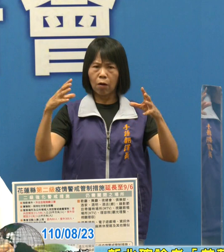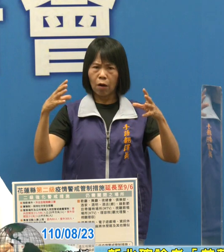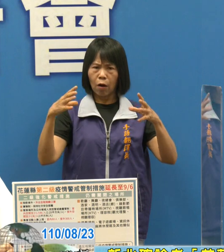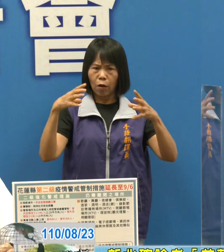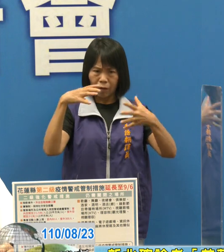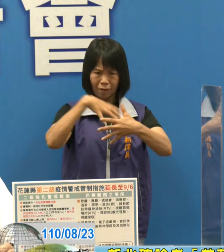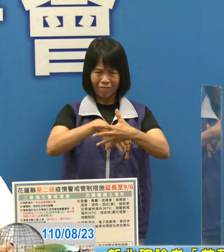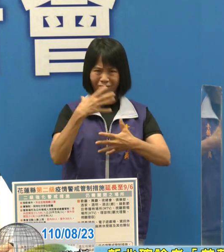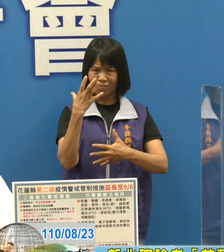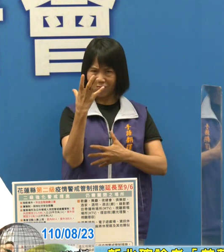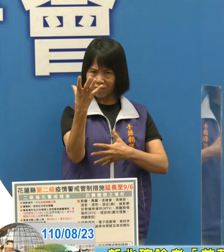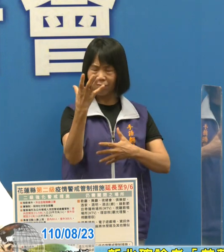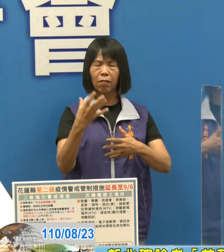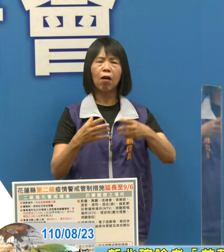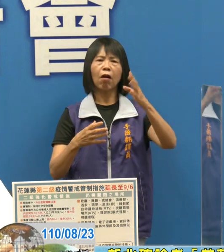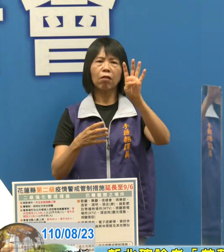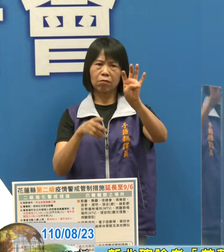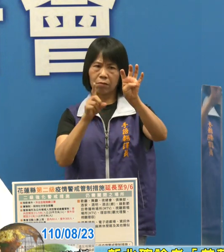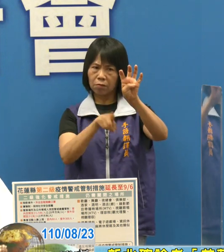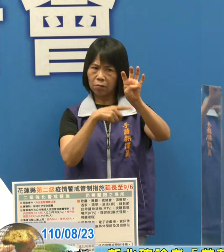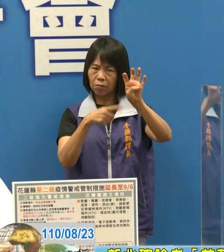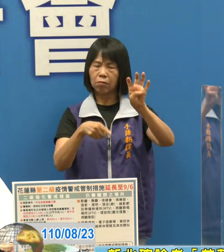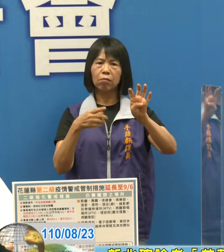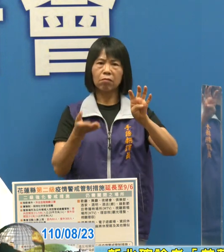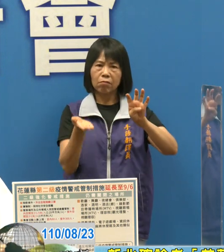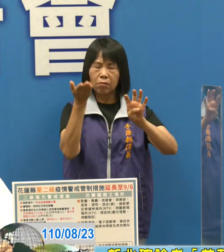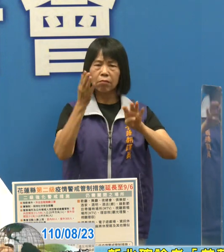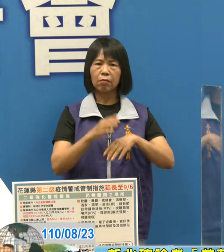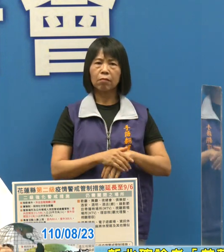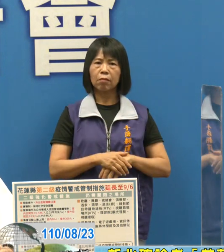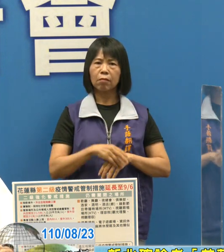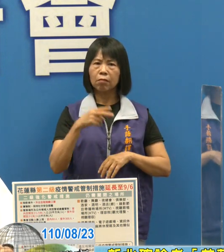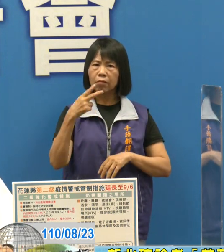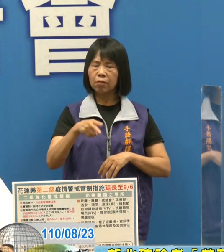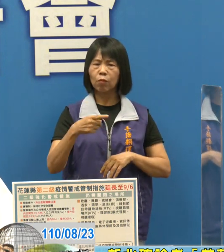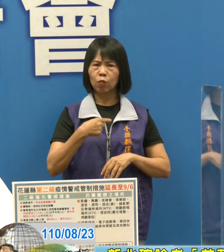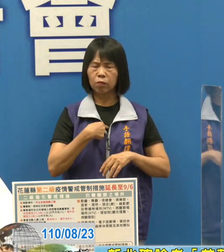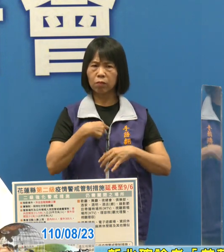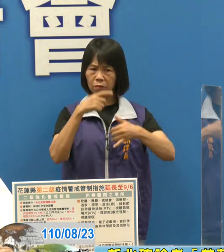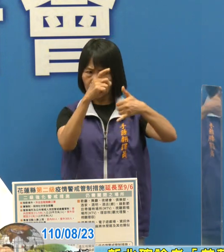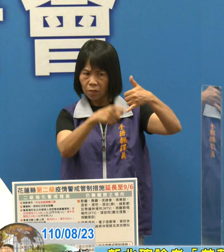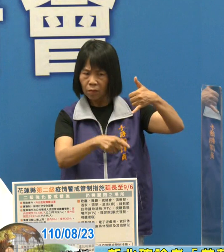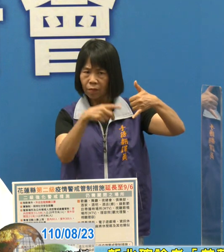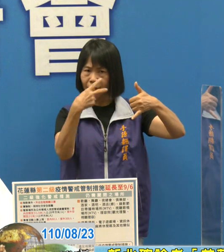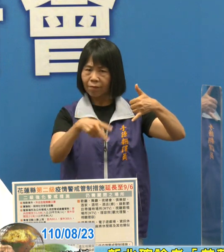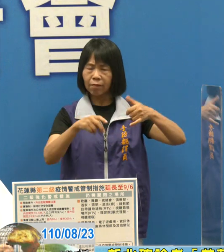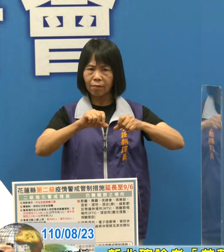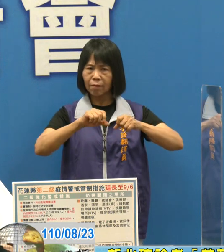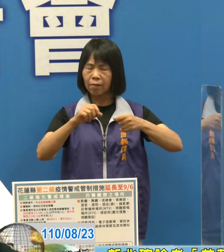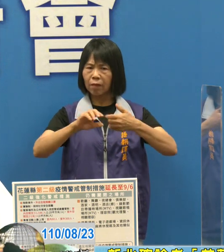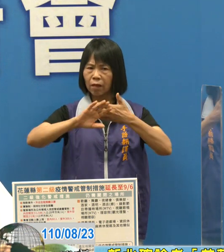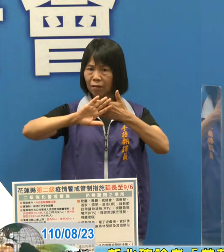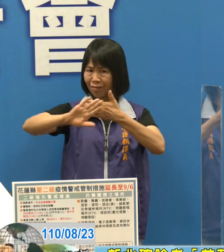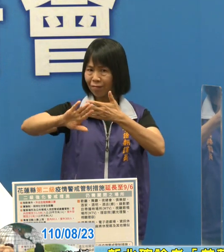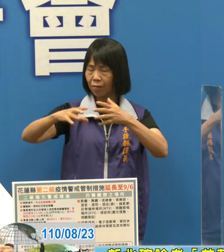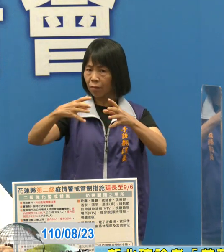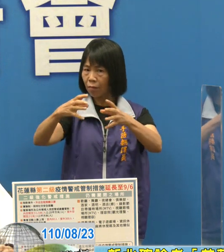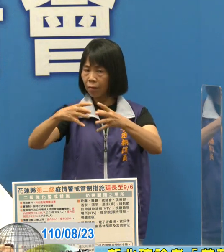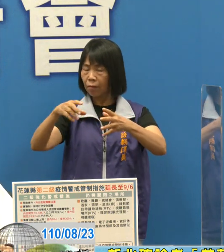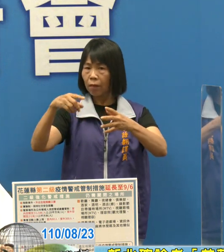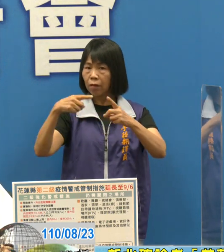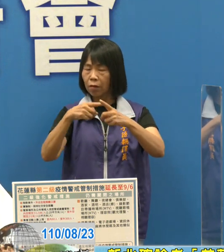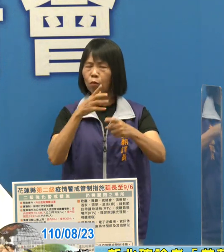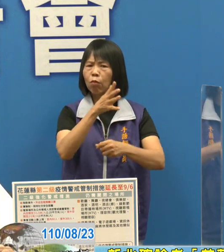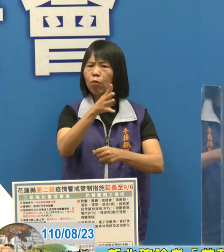40多人啊。那经过了我们民政处以及我们跟个案还有相关的人士访谈之后，